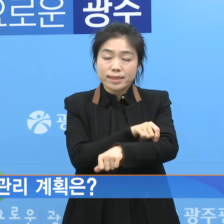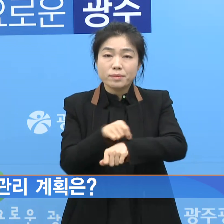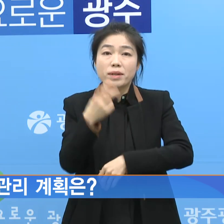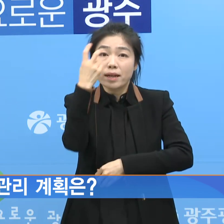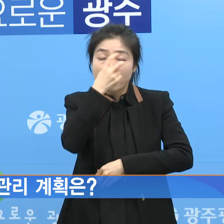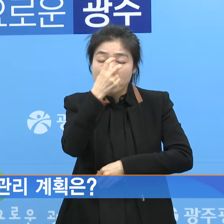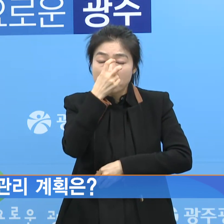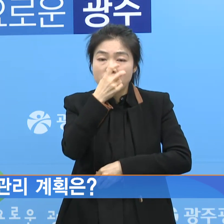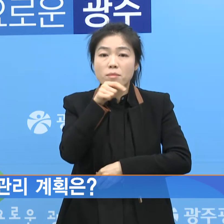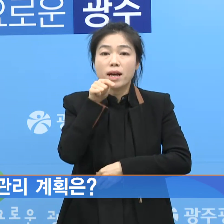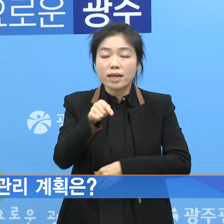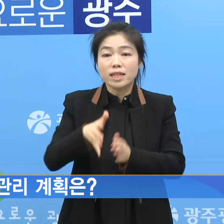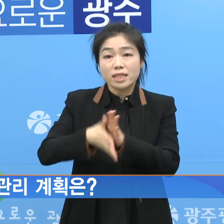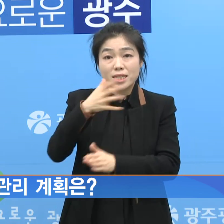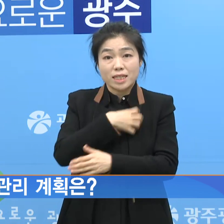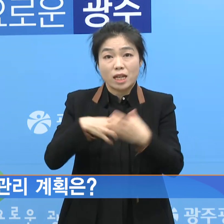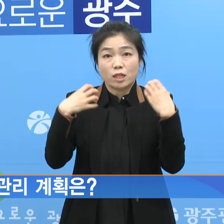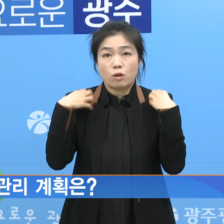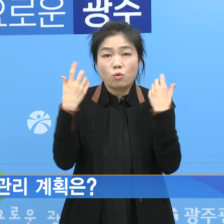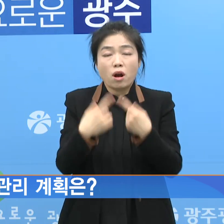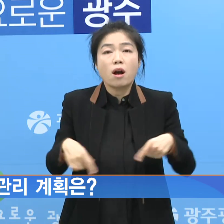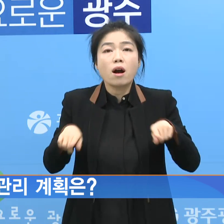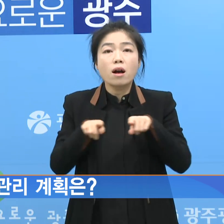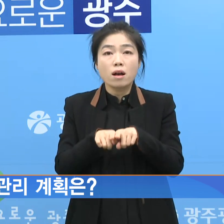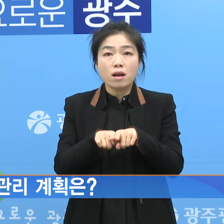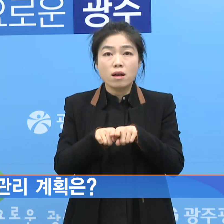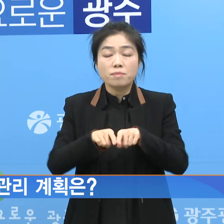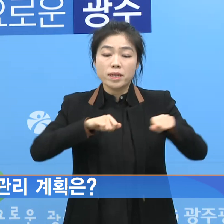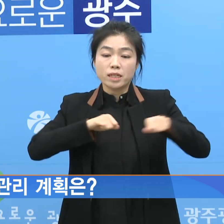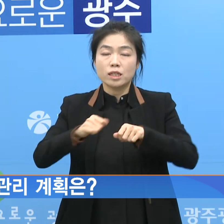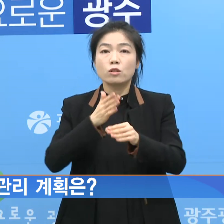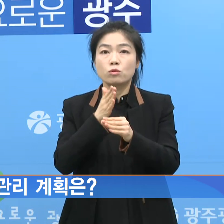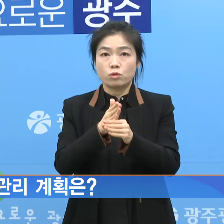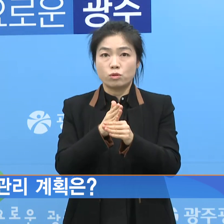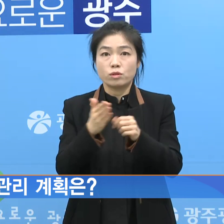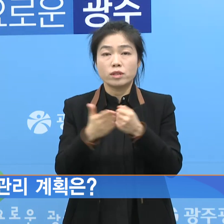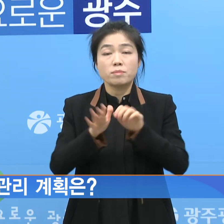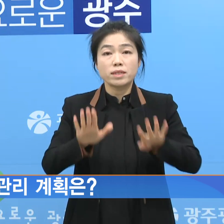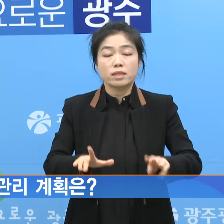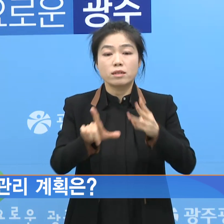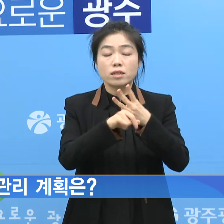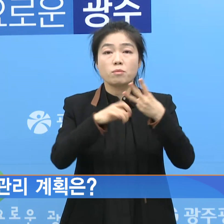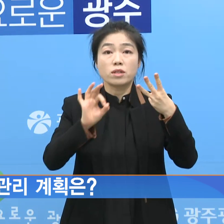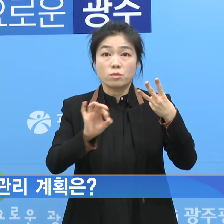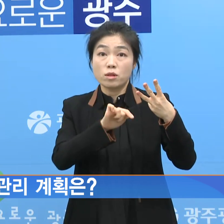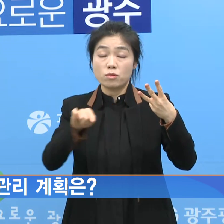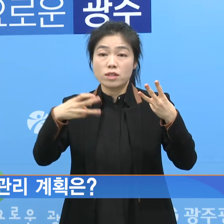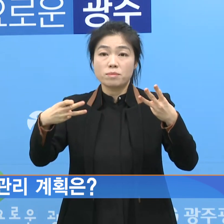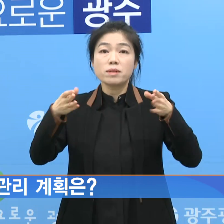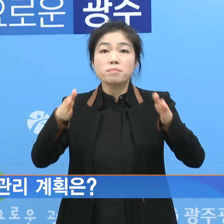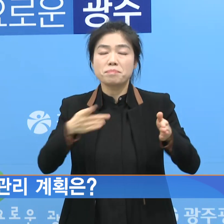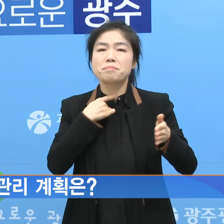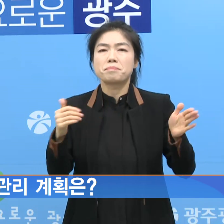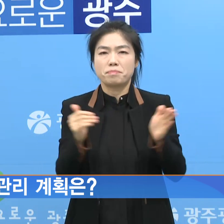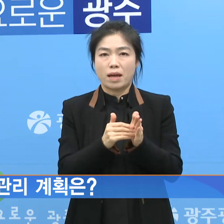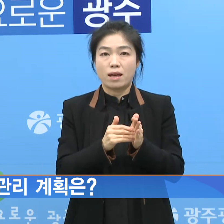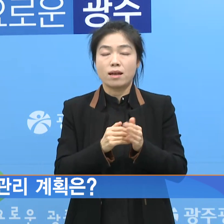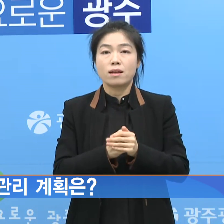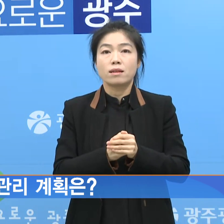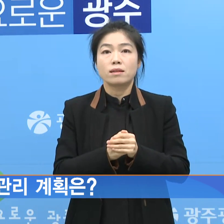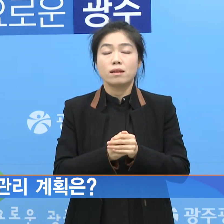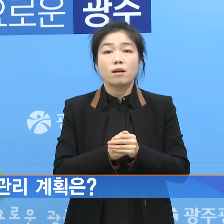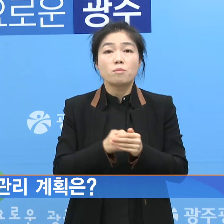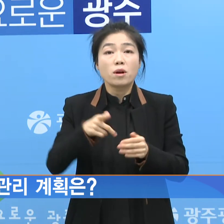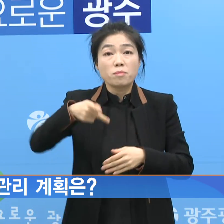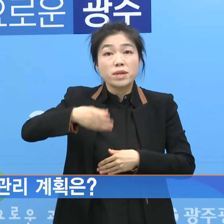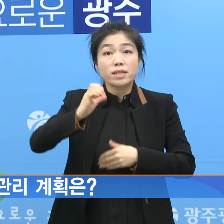점검을 시와 자치구와 함께 시행하고 있습니다. 지금 3월 10일부터 13일까지 이걸 했는데요.